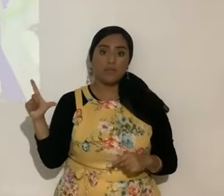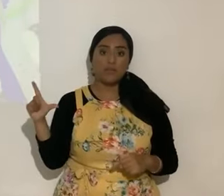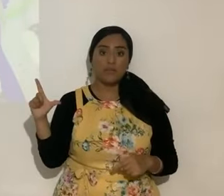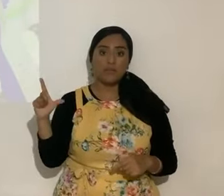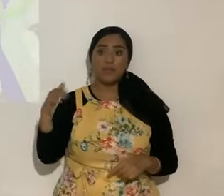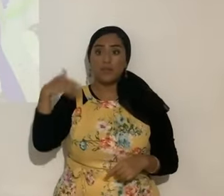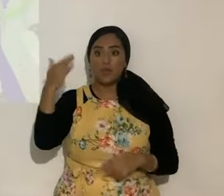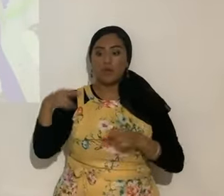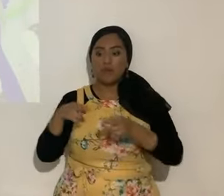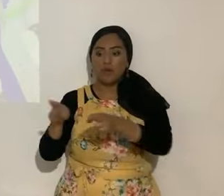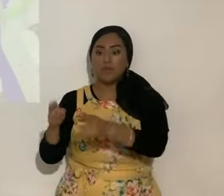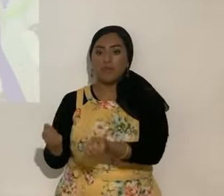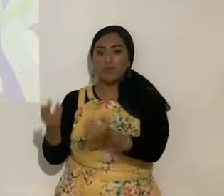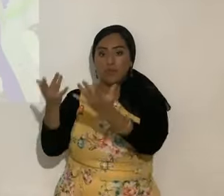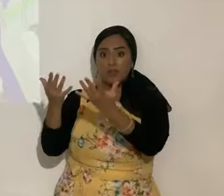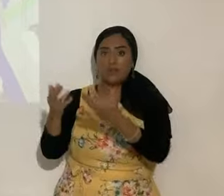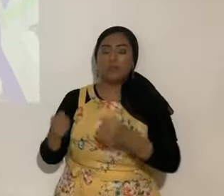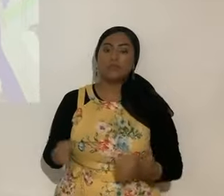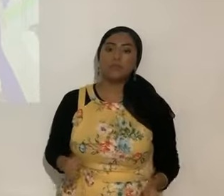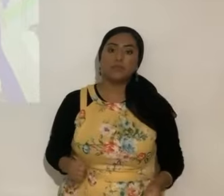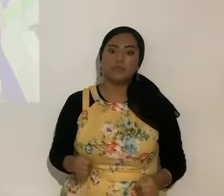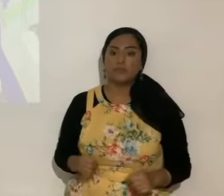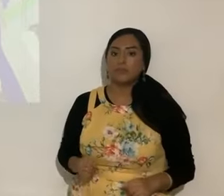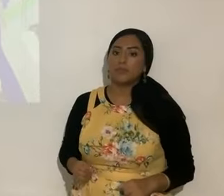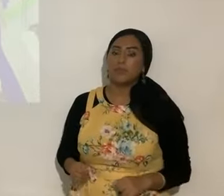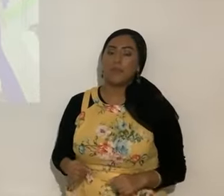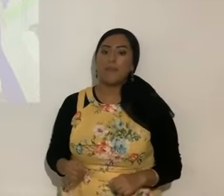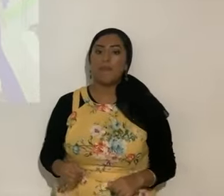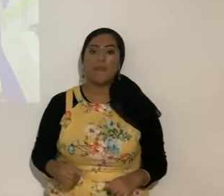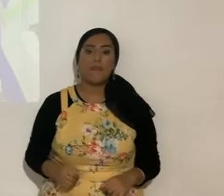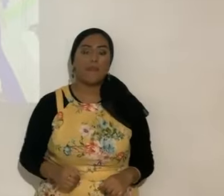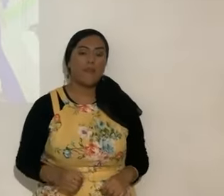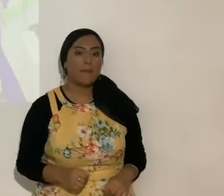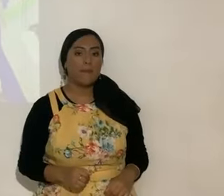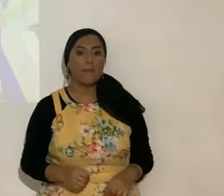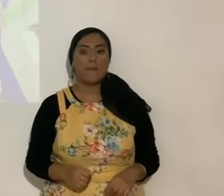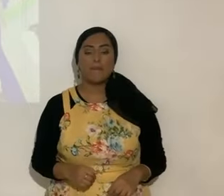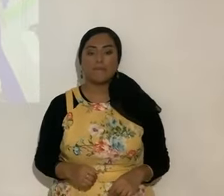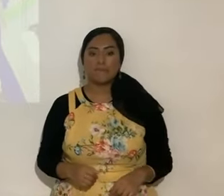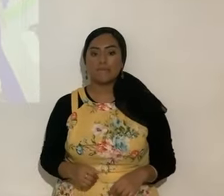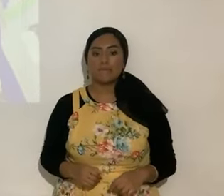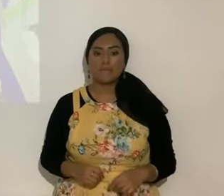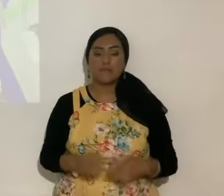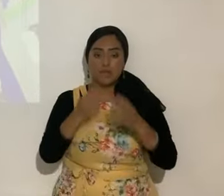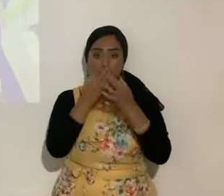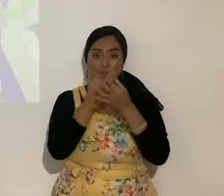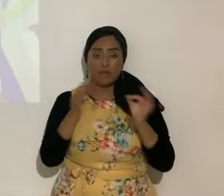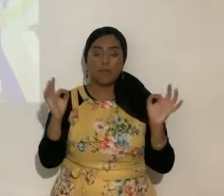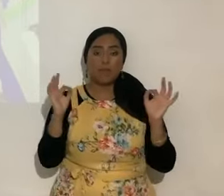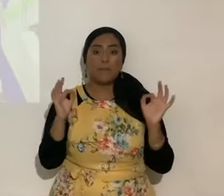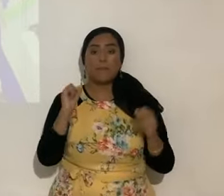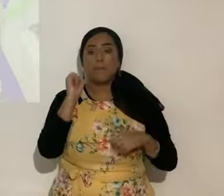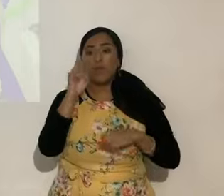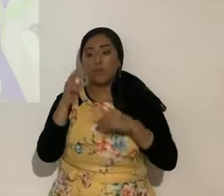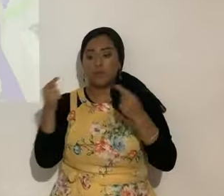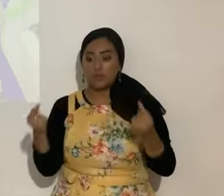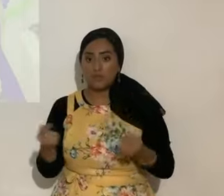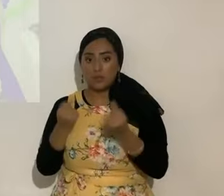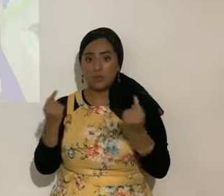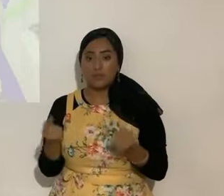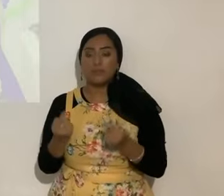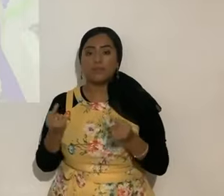y después al lago de fuego, entonces, la inocencia, grábatelo muy bien, hermano, hermana, o el pecado,